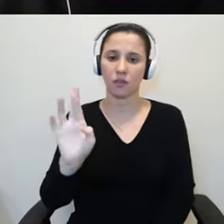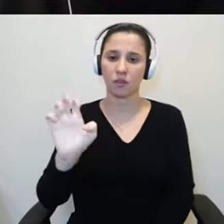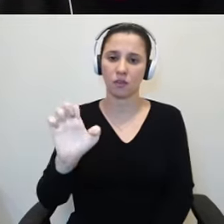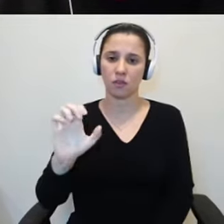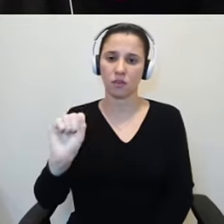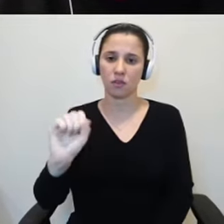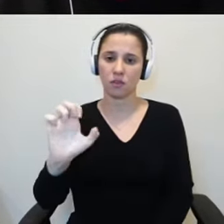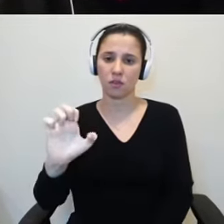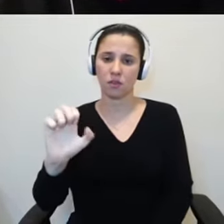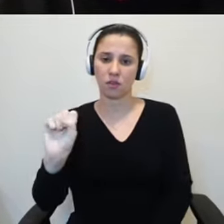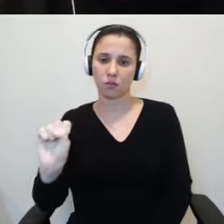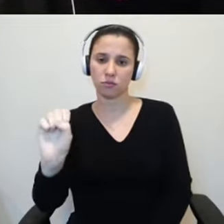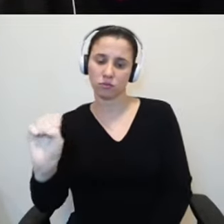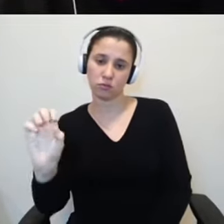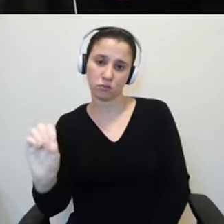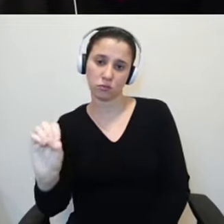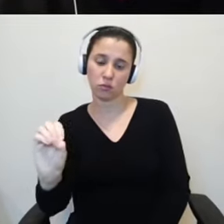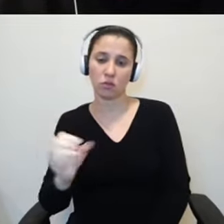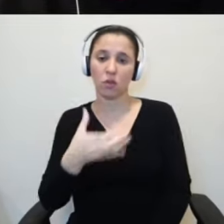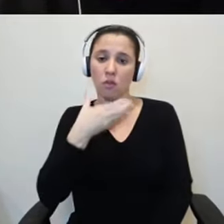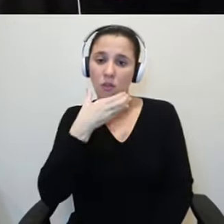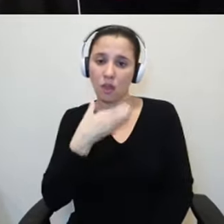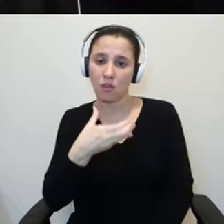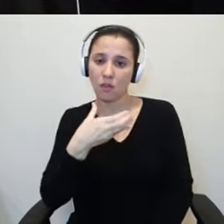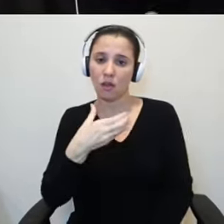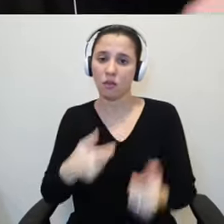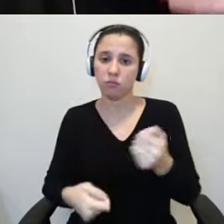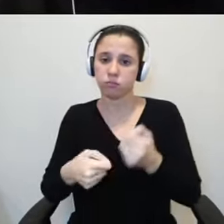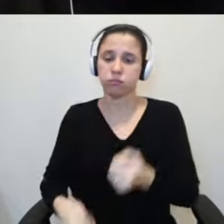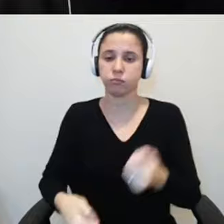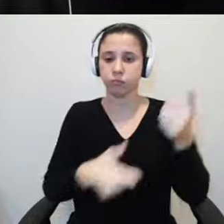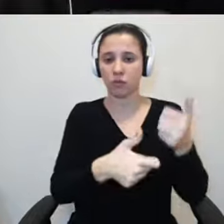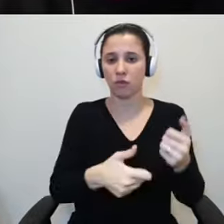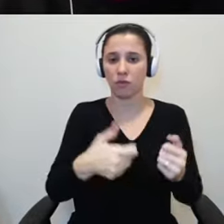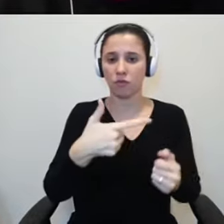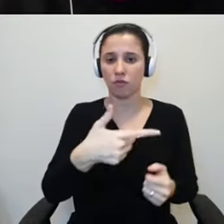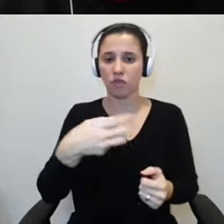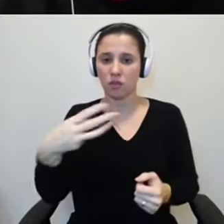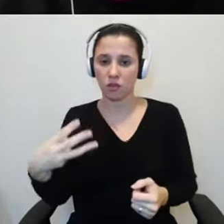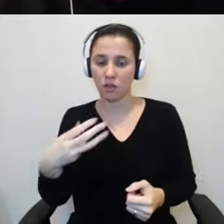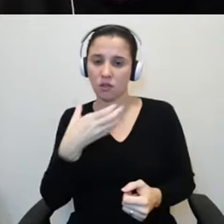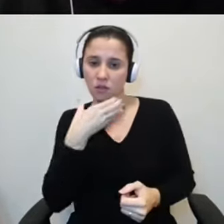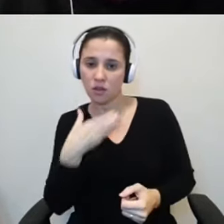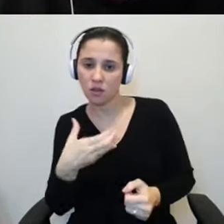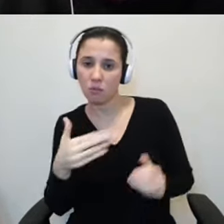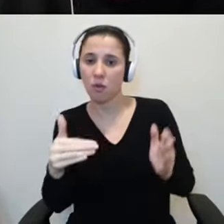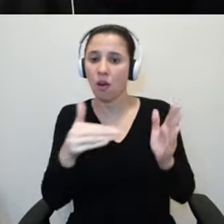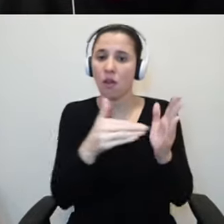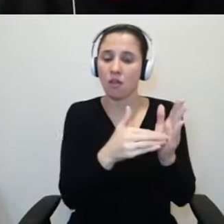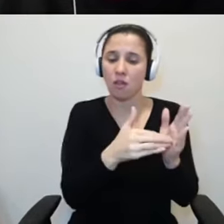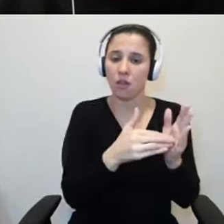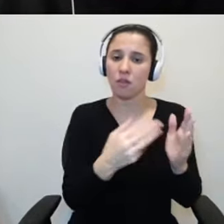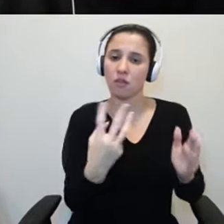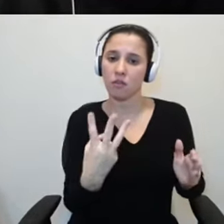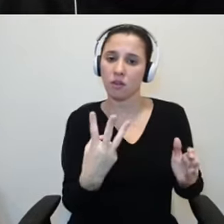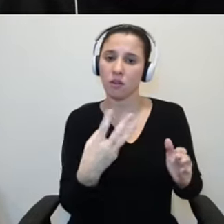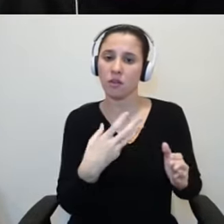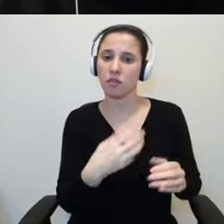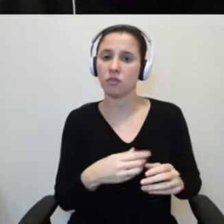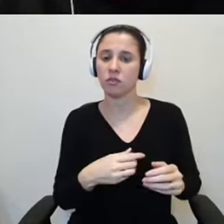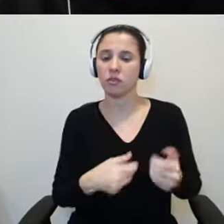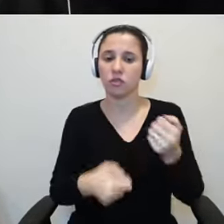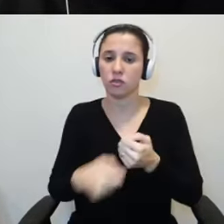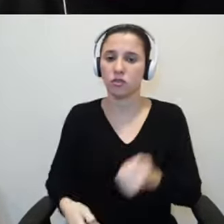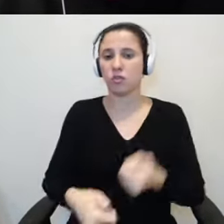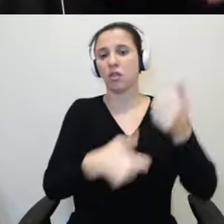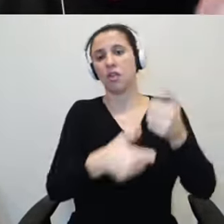23 até o dia 3 de janeiro. Então, com o retorno das atividades no dia 4 de janeiro. Então, é aquele negócio.